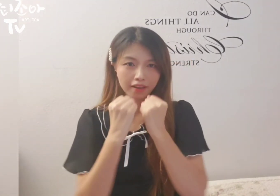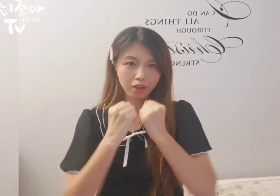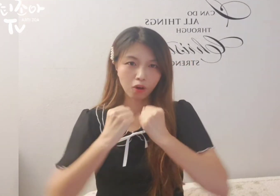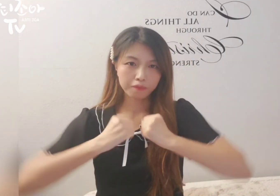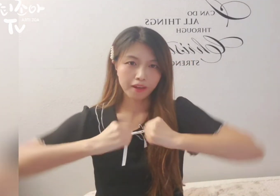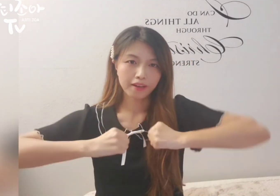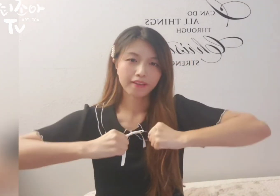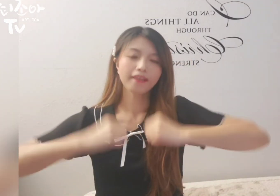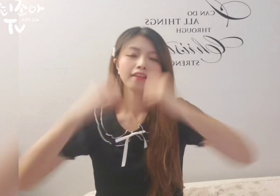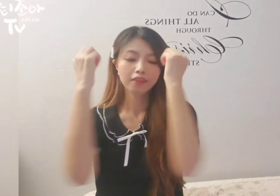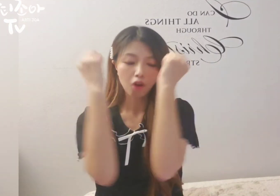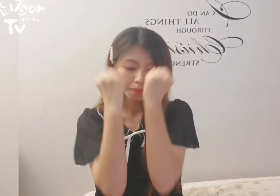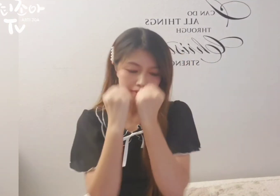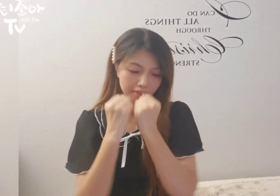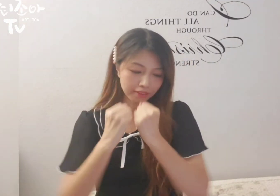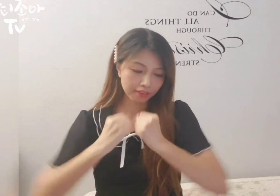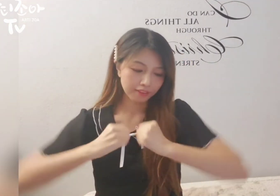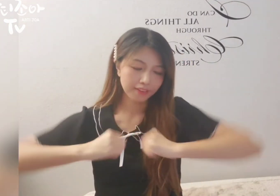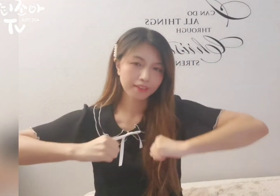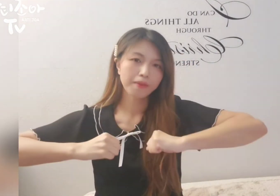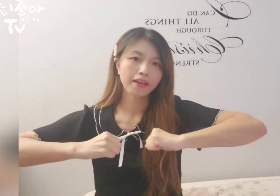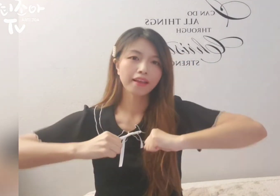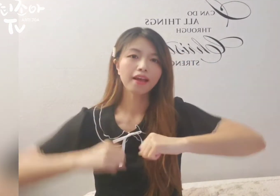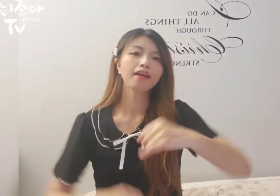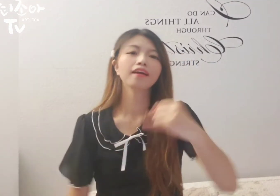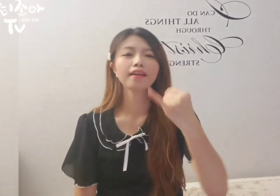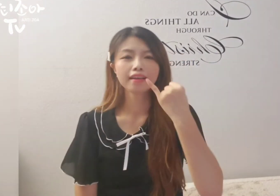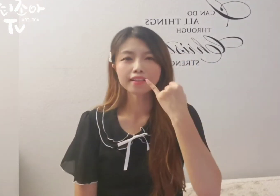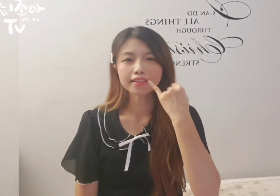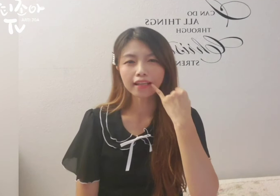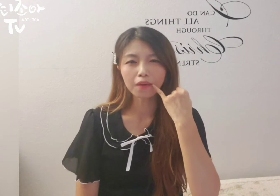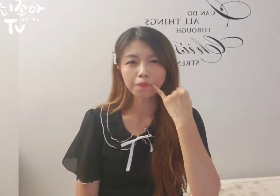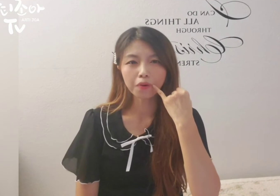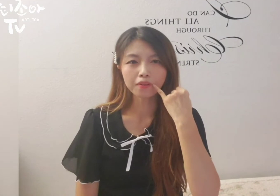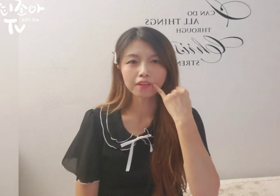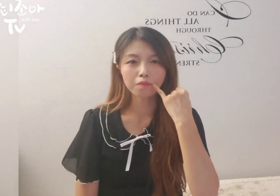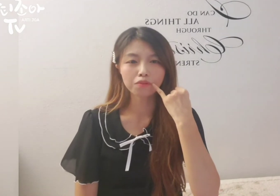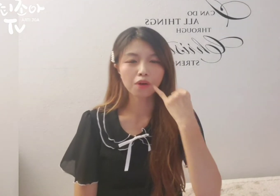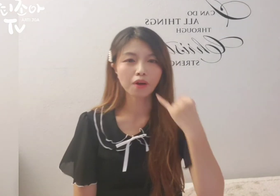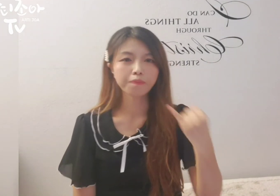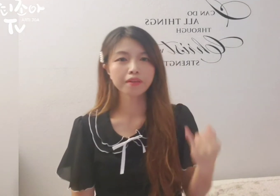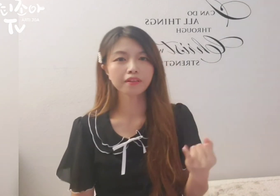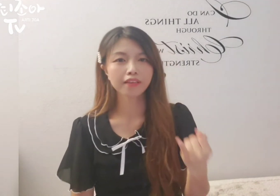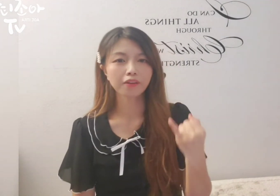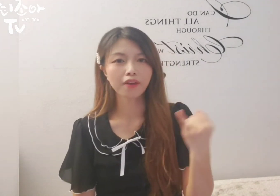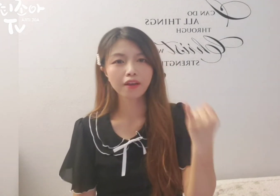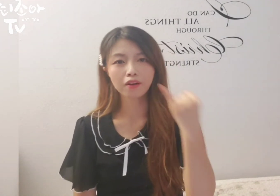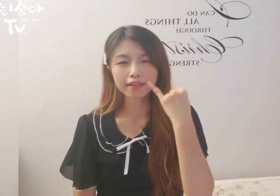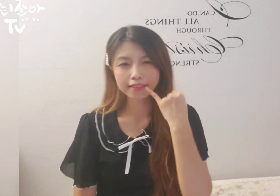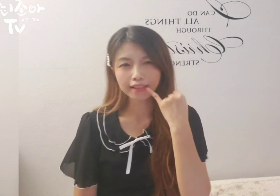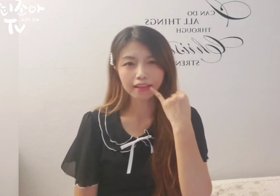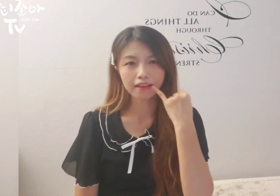넓다 넓은 바다 짜다 표현이랑 무라고 합해 있는 단어예요 짜다